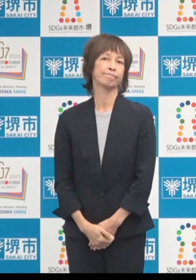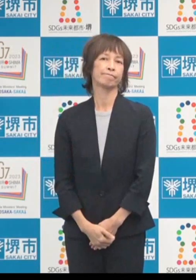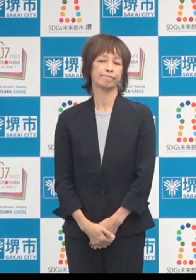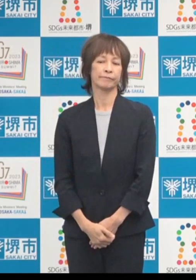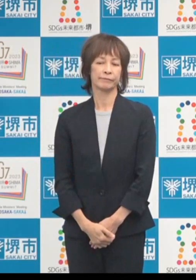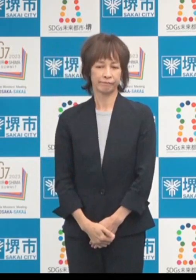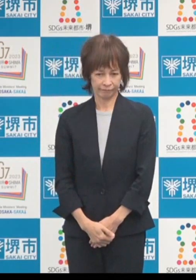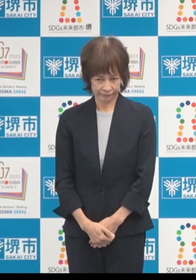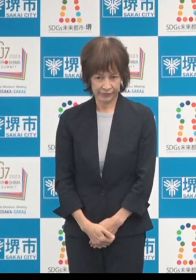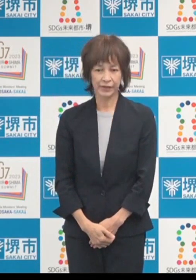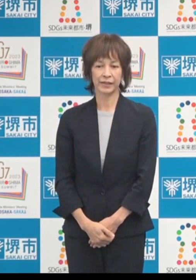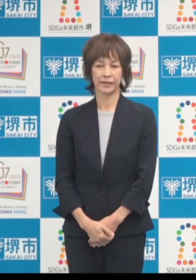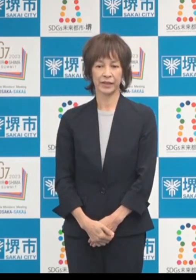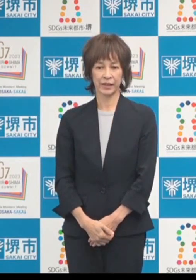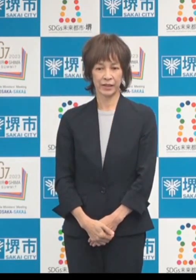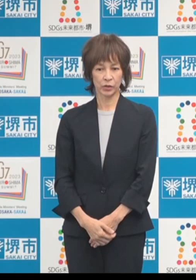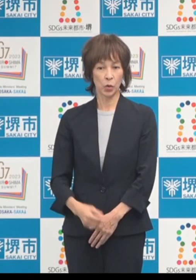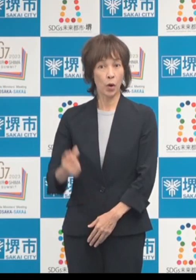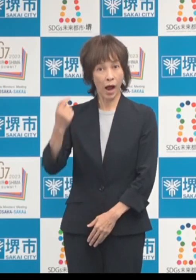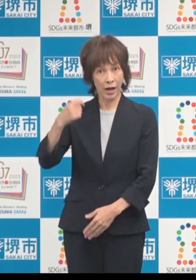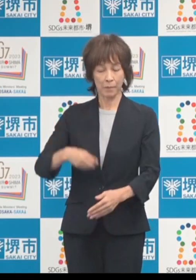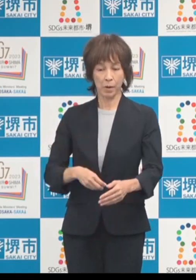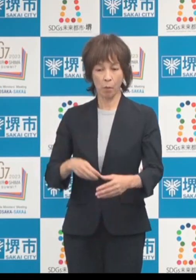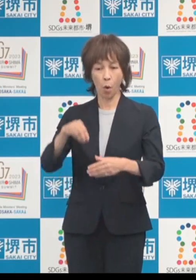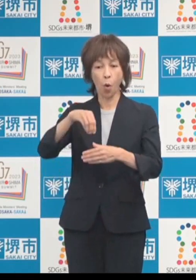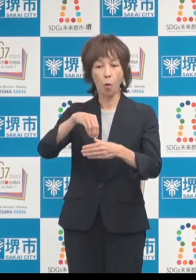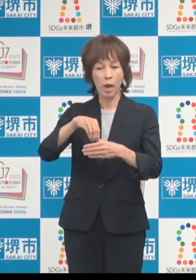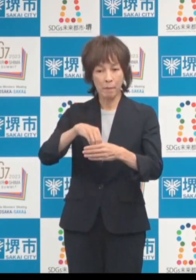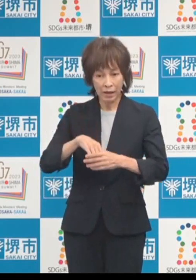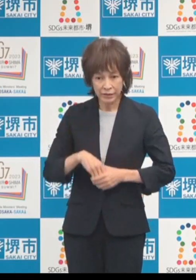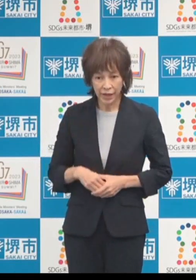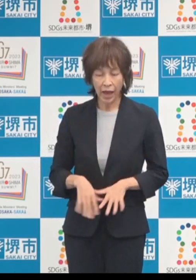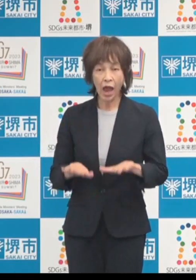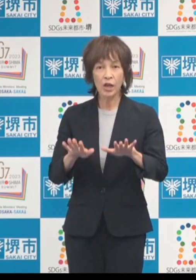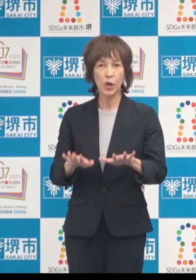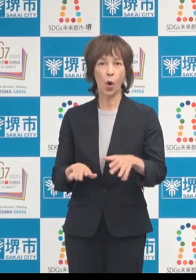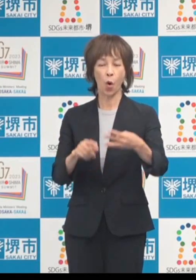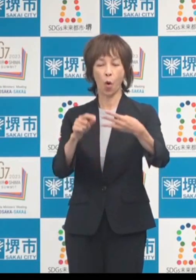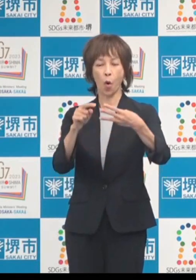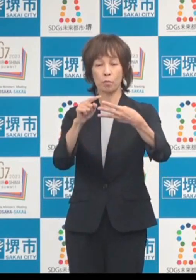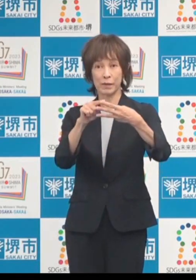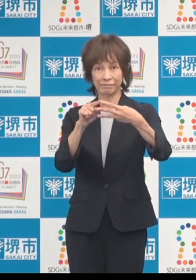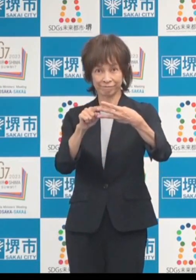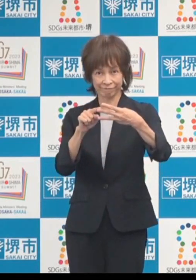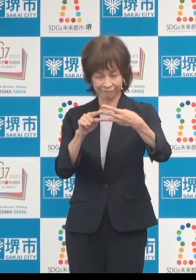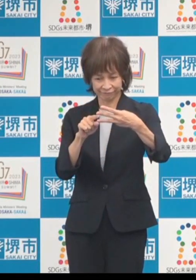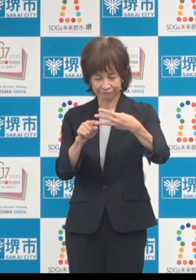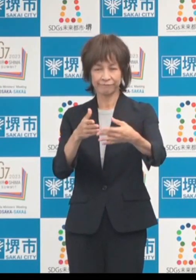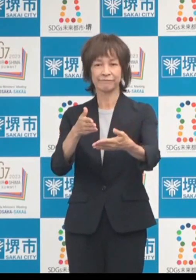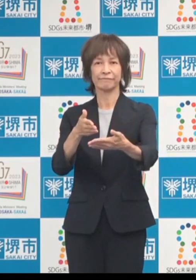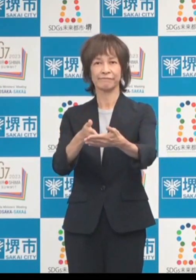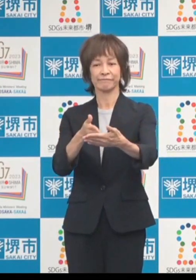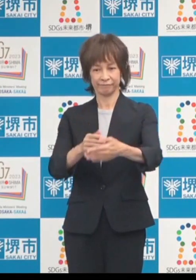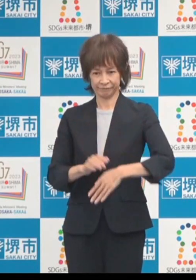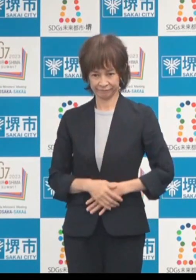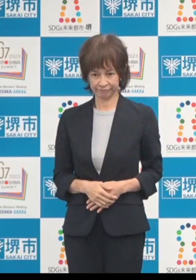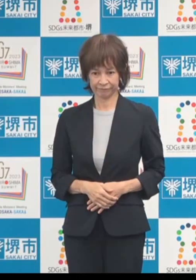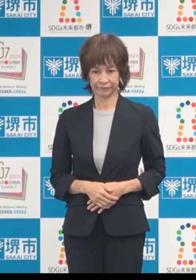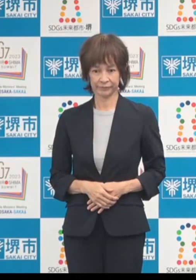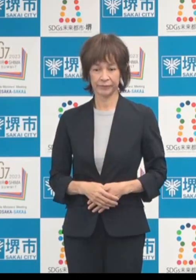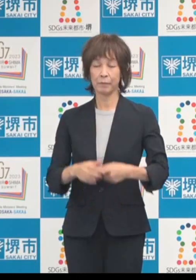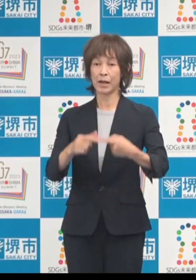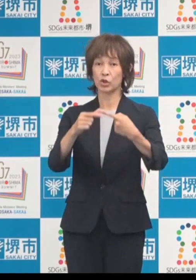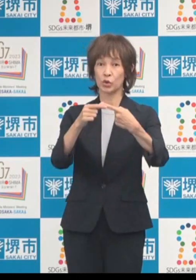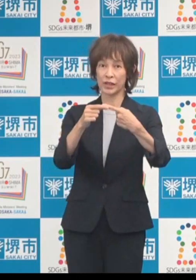その意味も含めまして、本日3点案件としてご紹介をさせていただきたいと思います。ま